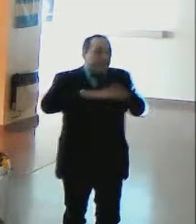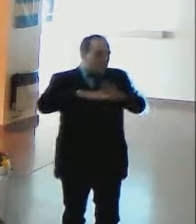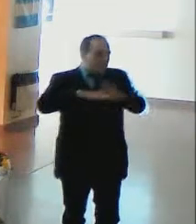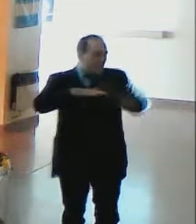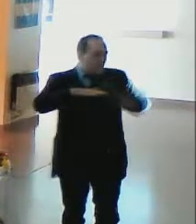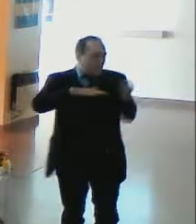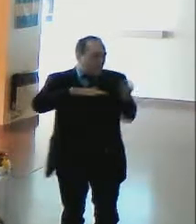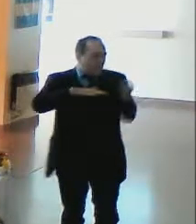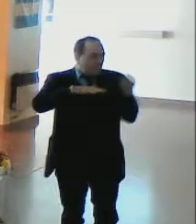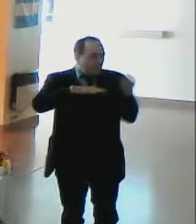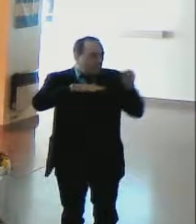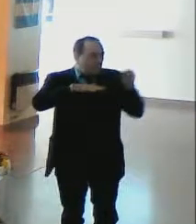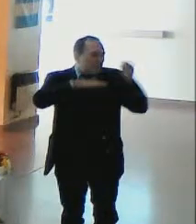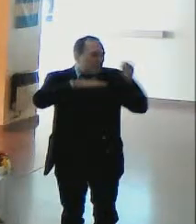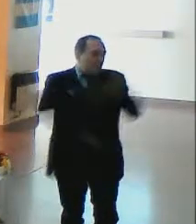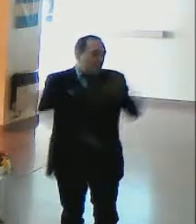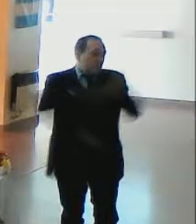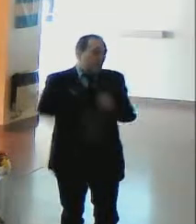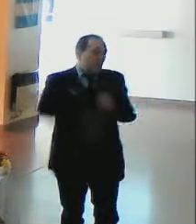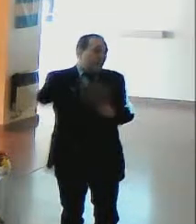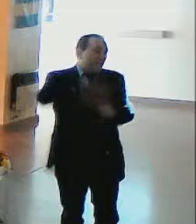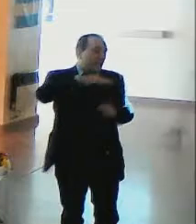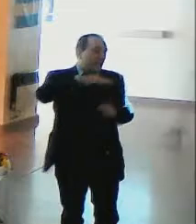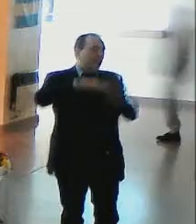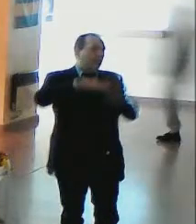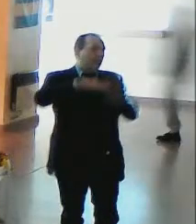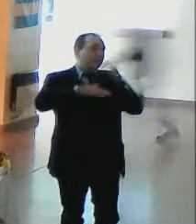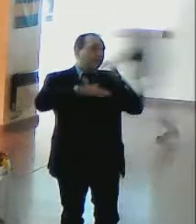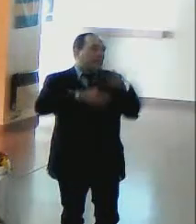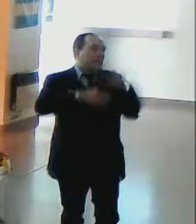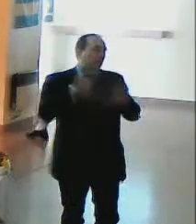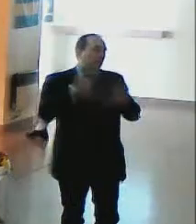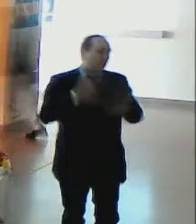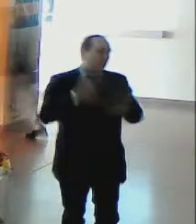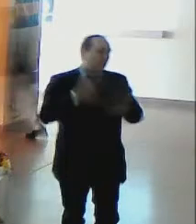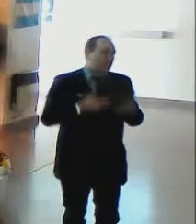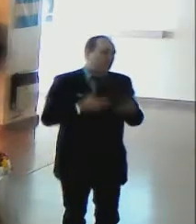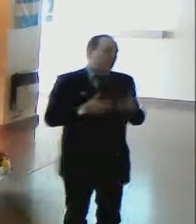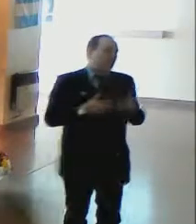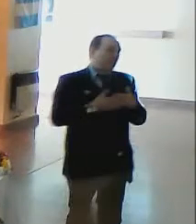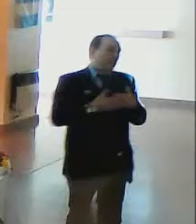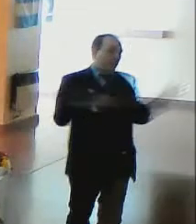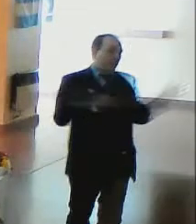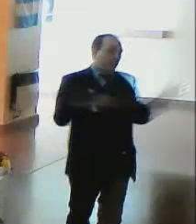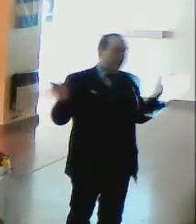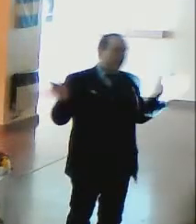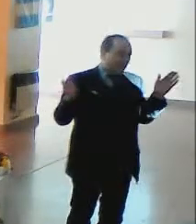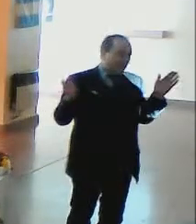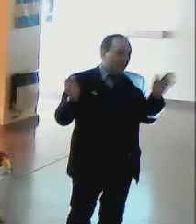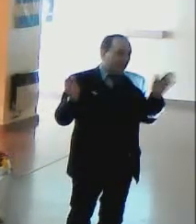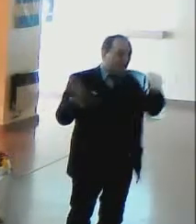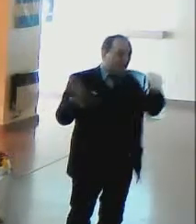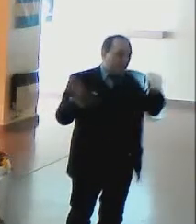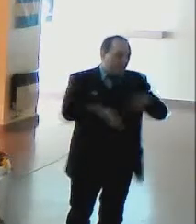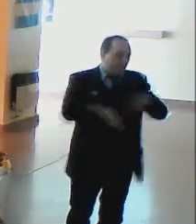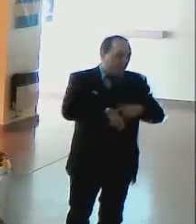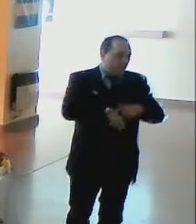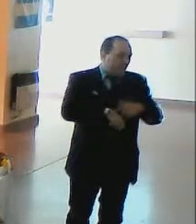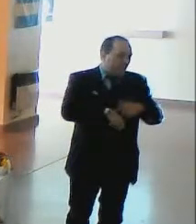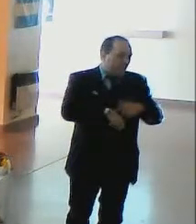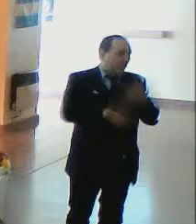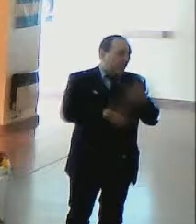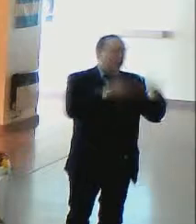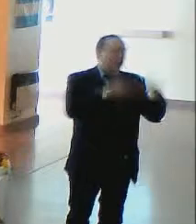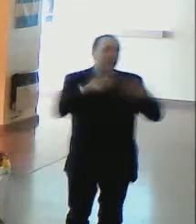a mis preguntas y me he sentido muy mal desde niño hasta que tarde cuando encontré lengua de señas y